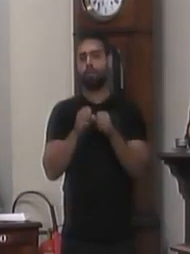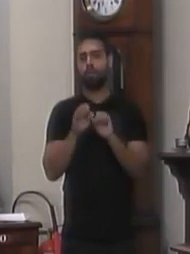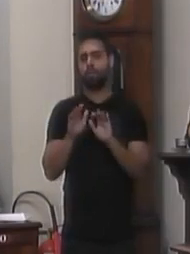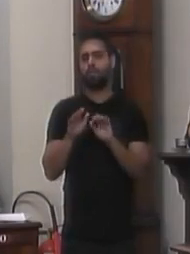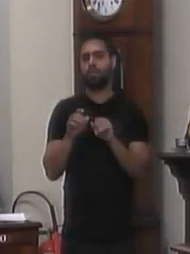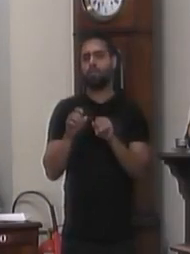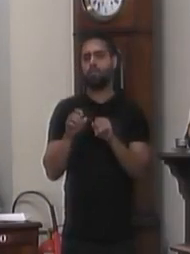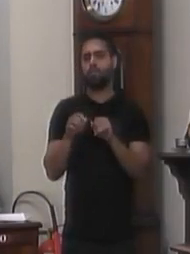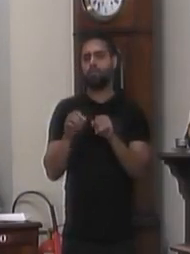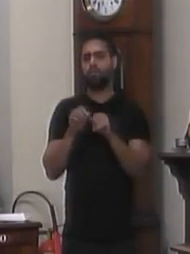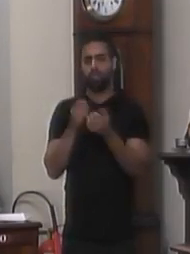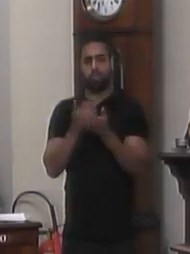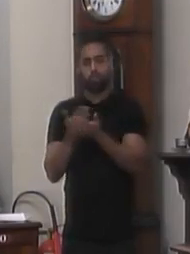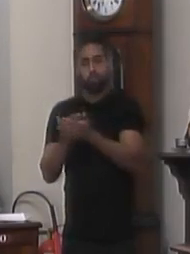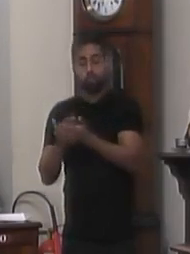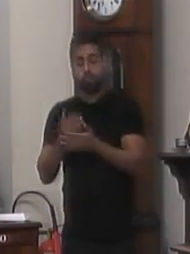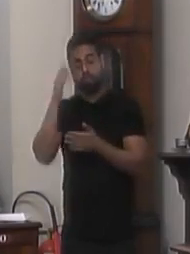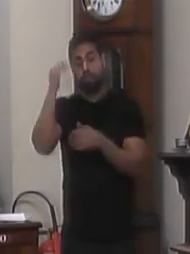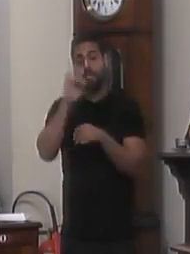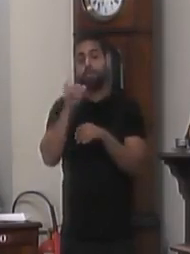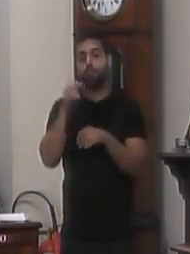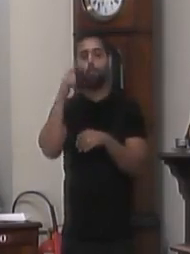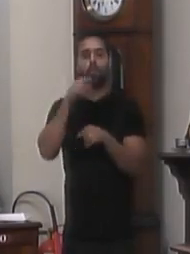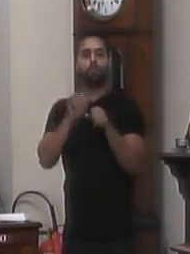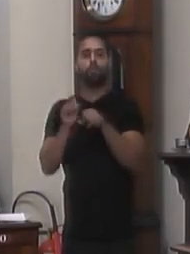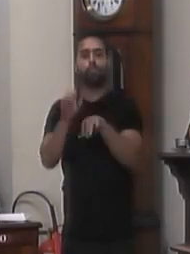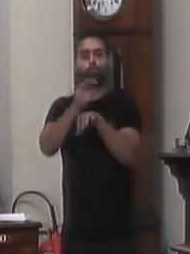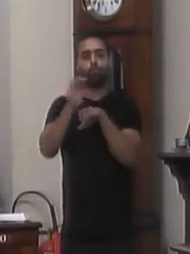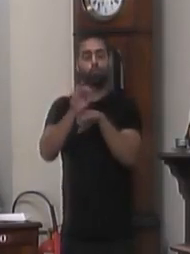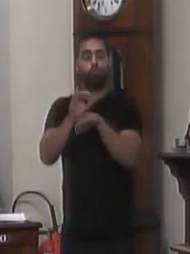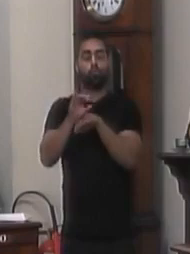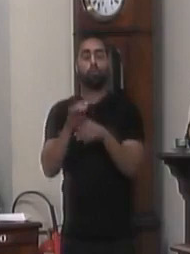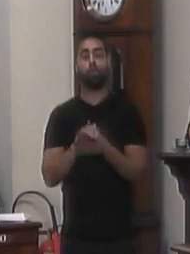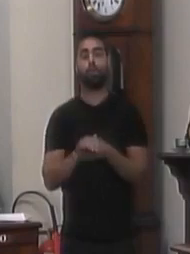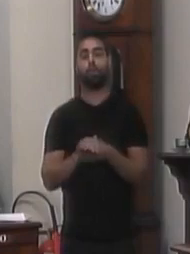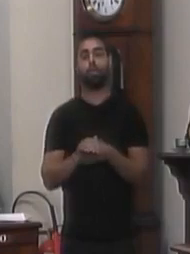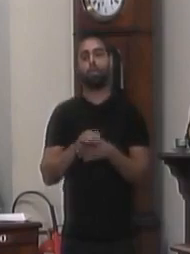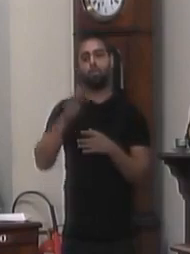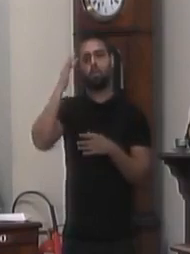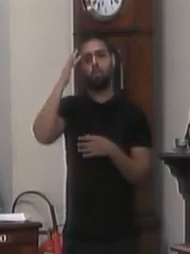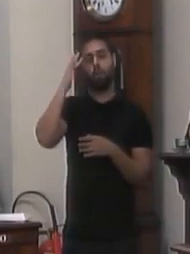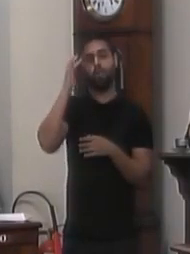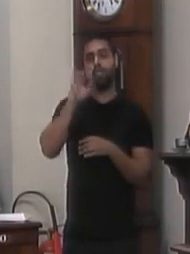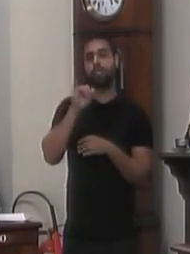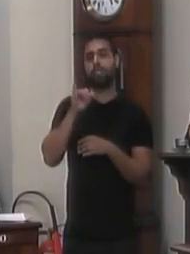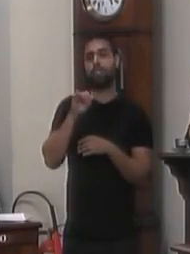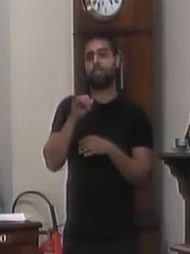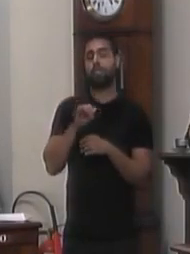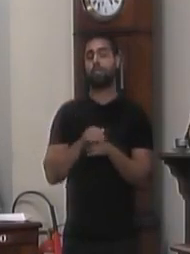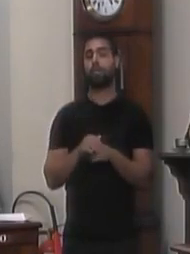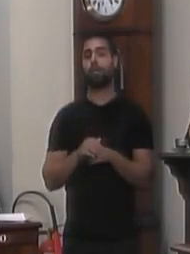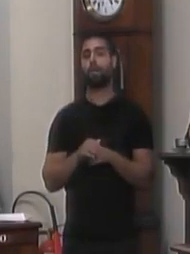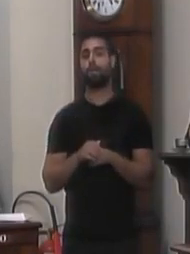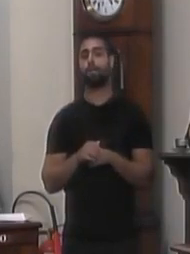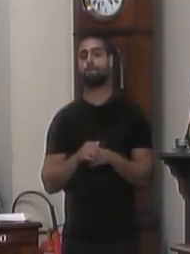estão sendo feitos estudos para poder tocar esses concursos, né? Eu acho que, de repente, a administração seria